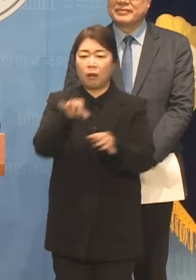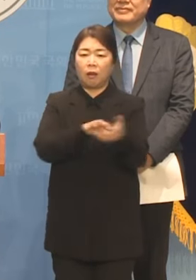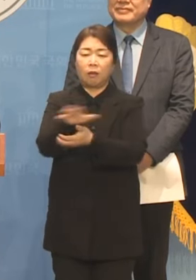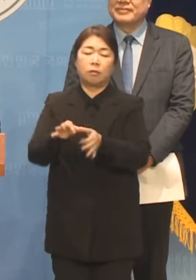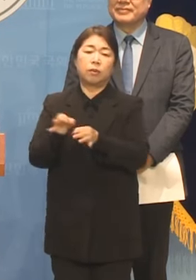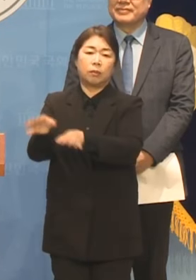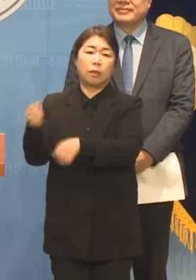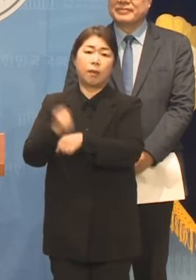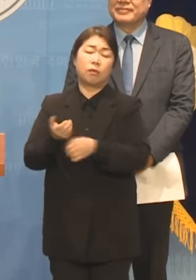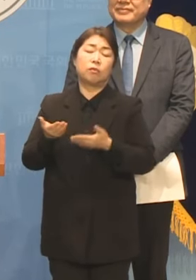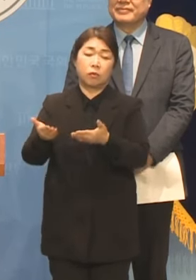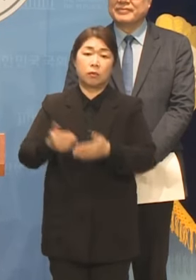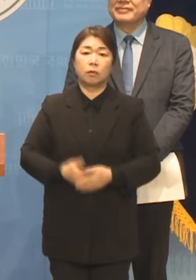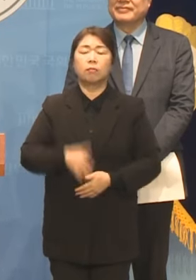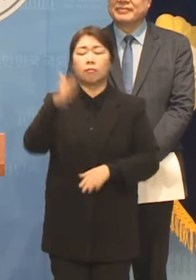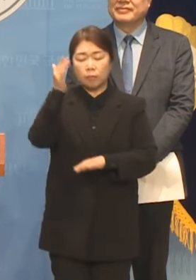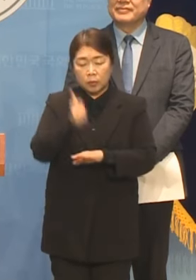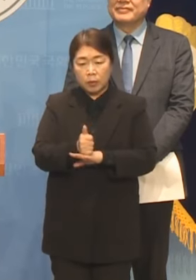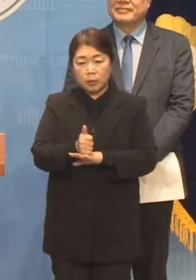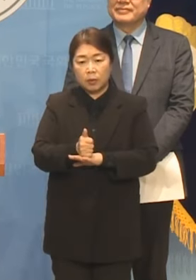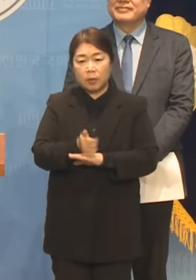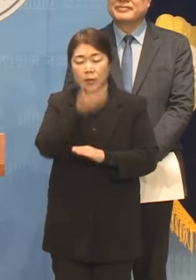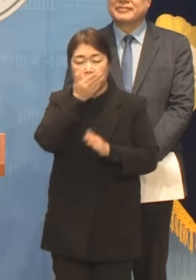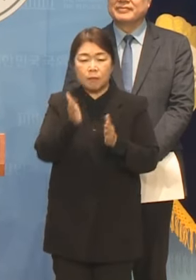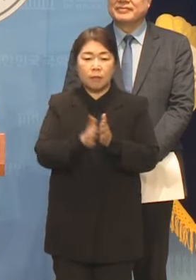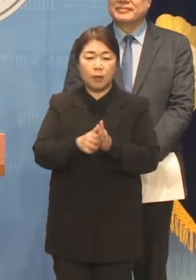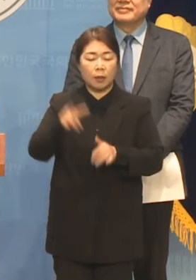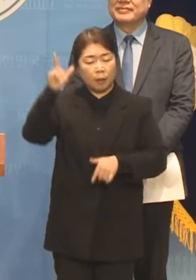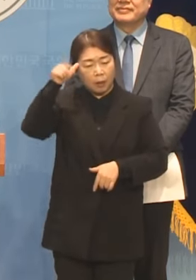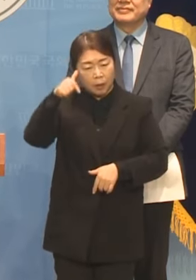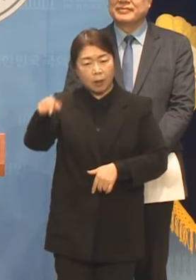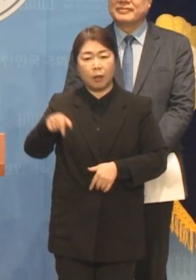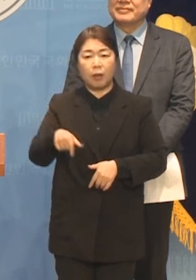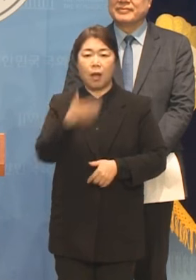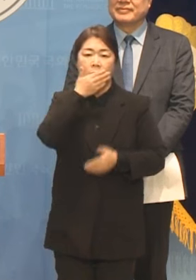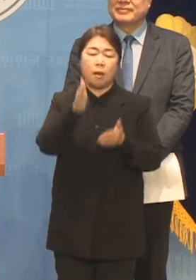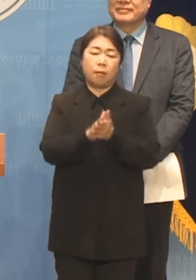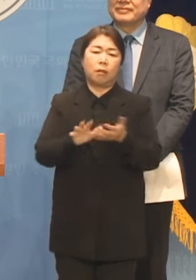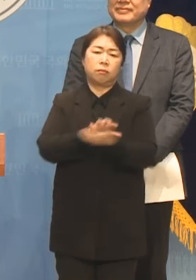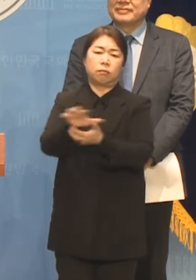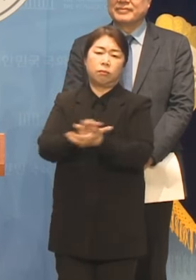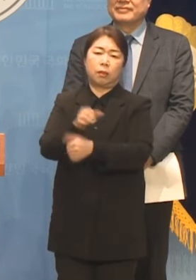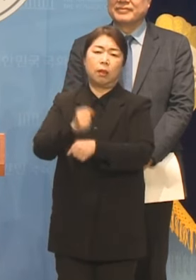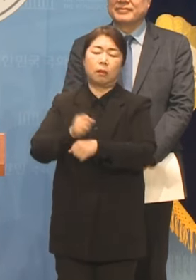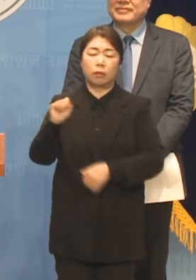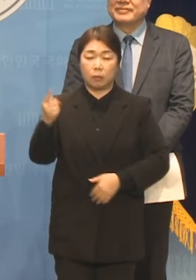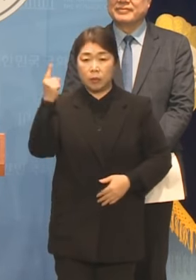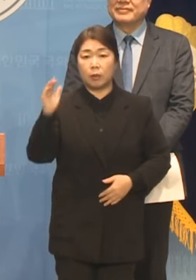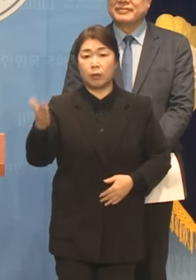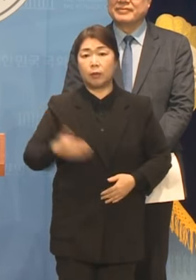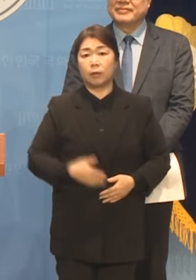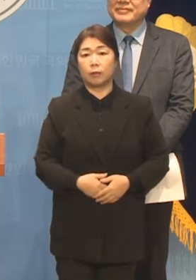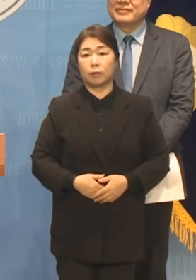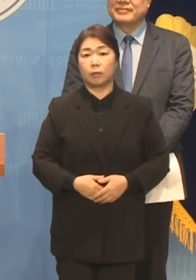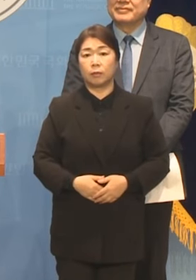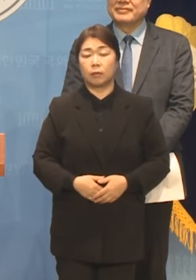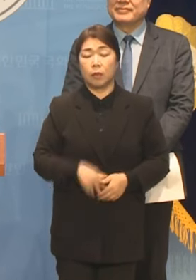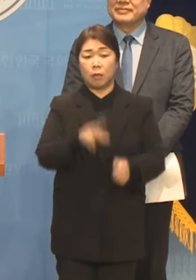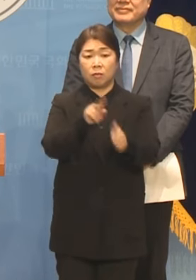그들의 무릎 꿇고 같지 같이 극단화 왔습니다 당의 문제점을 말하는 이들은